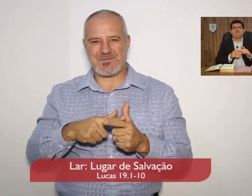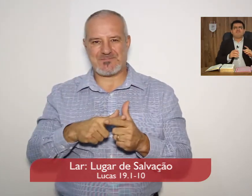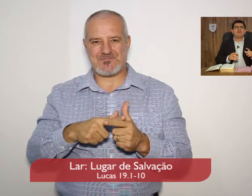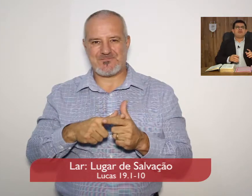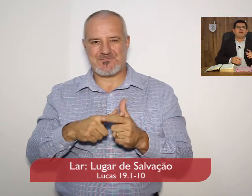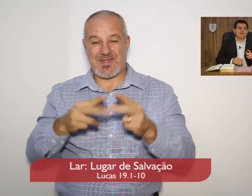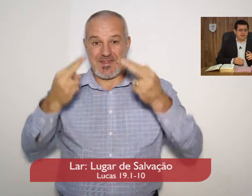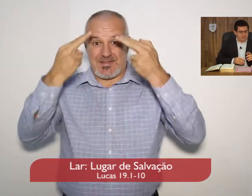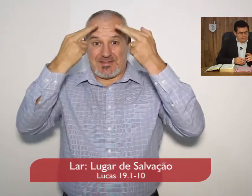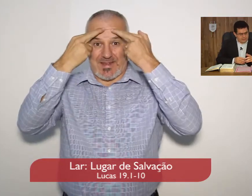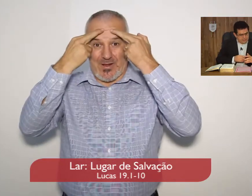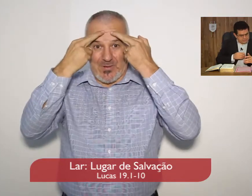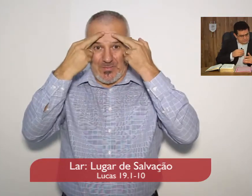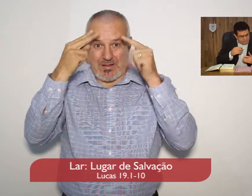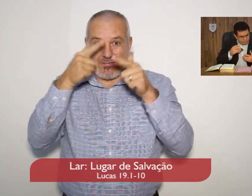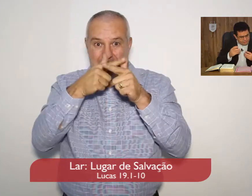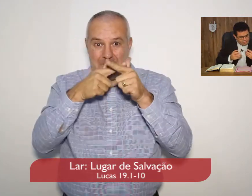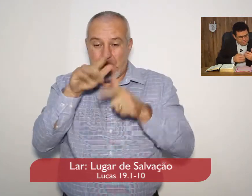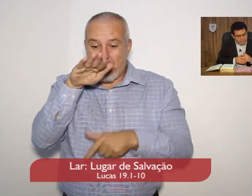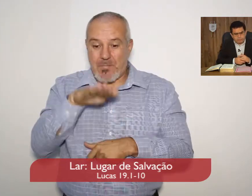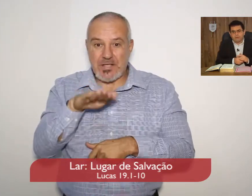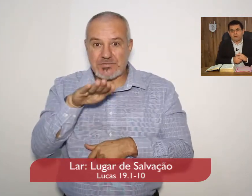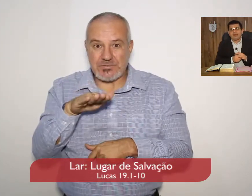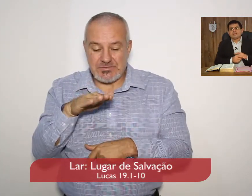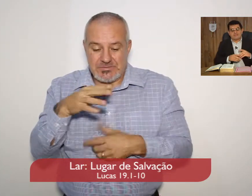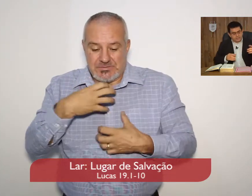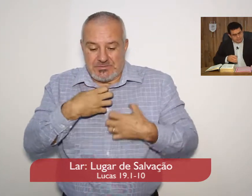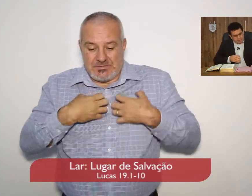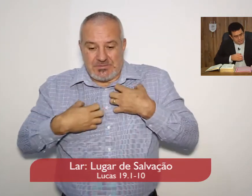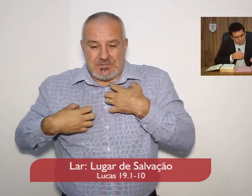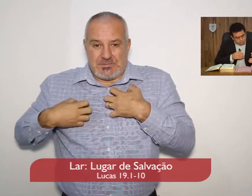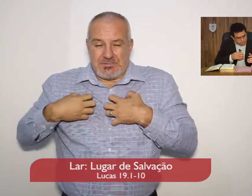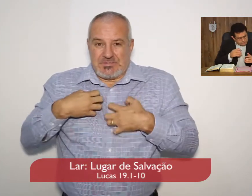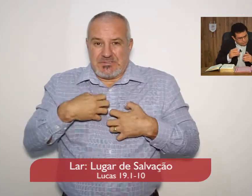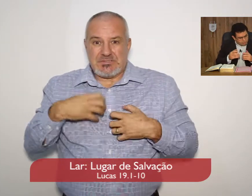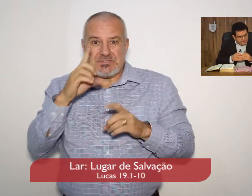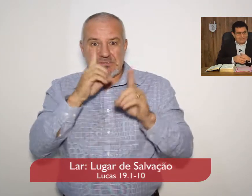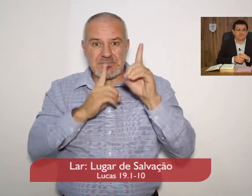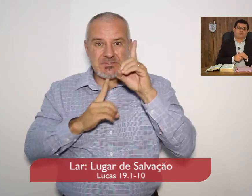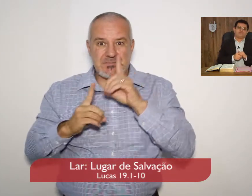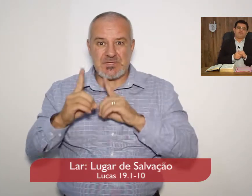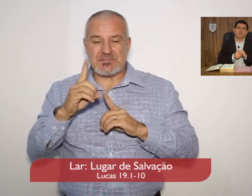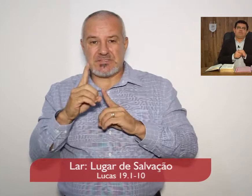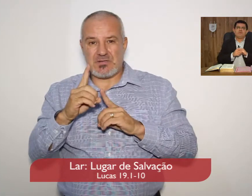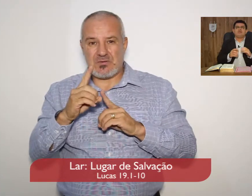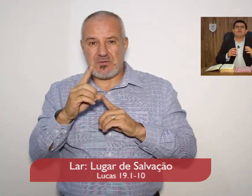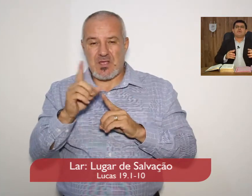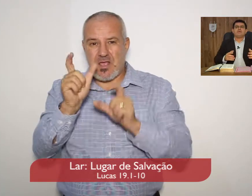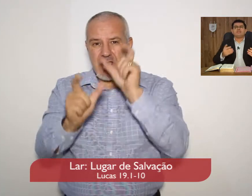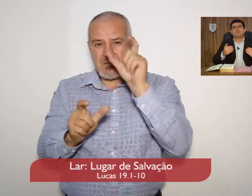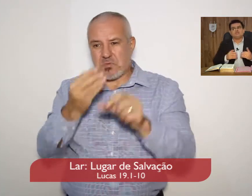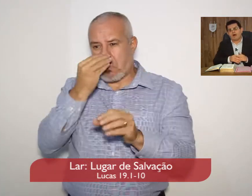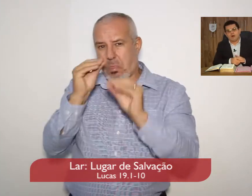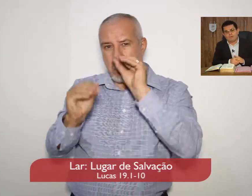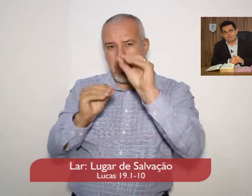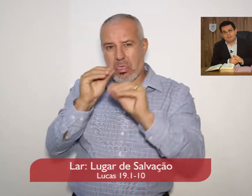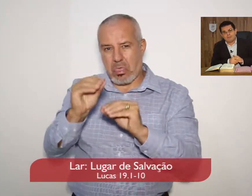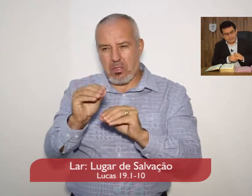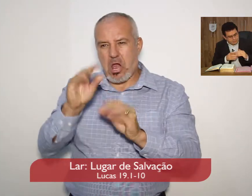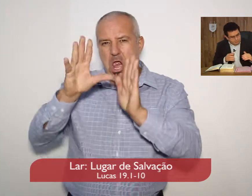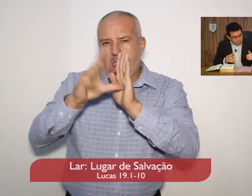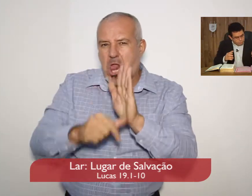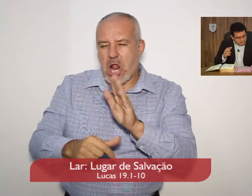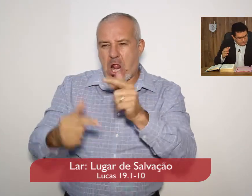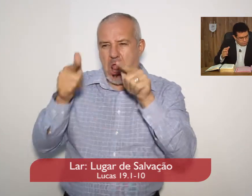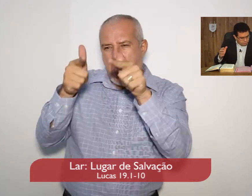ele vivia em seu interior sentimentos desconexos no interior da sua alma